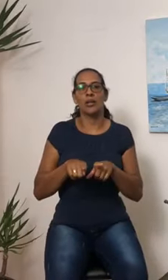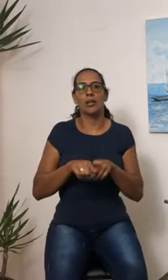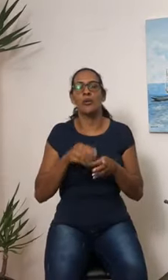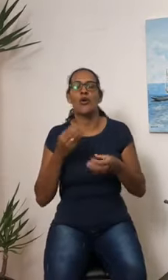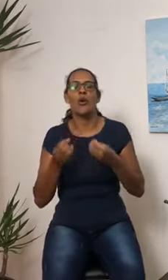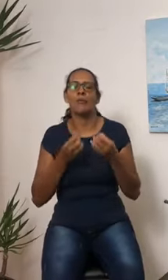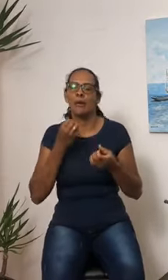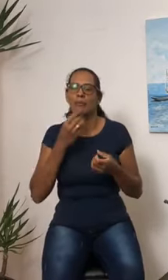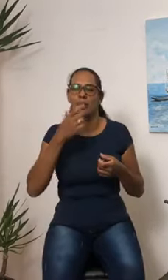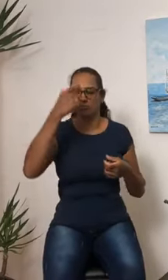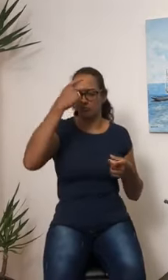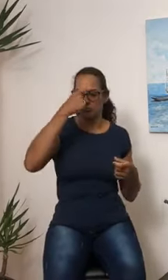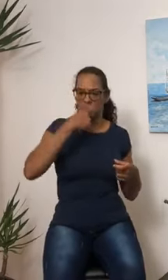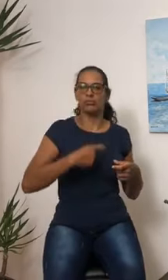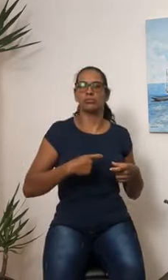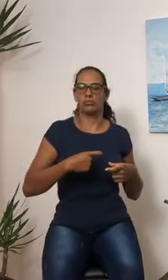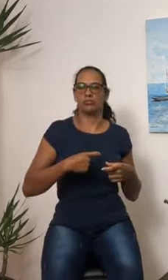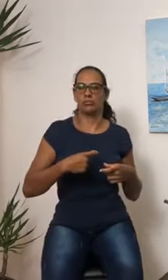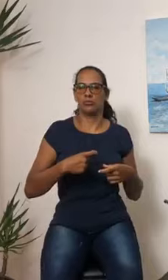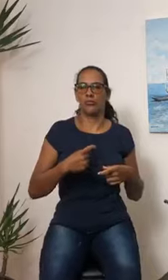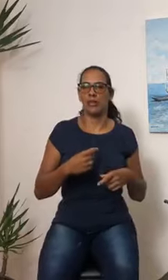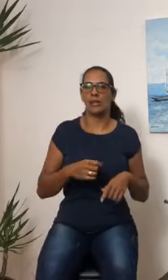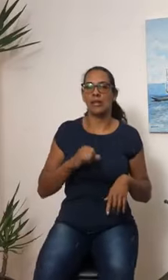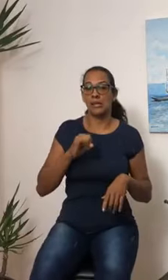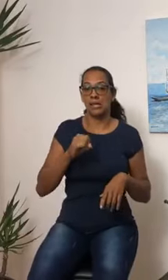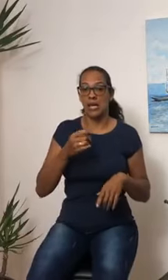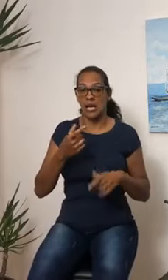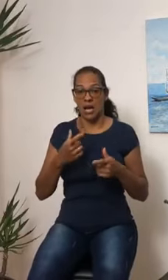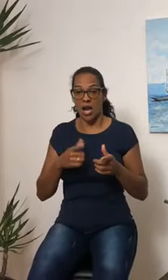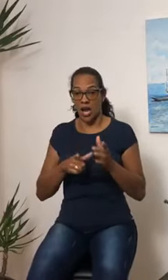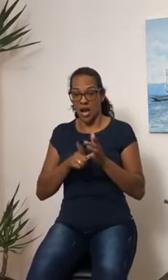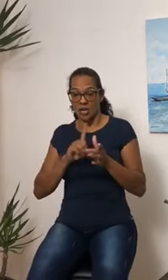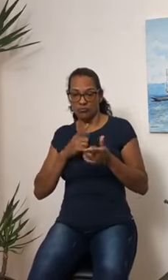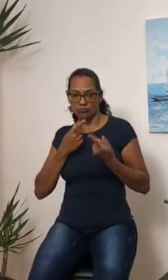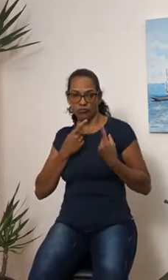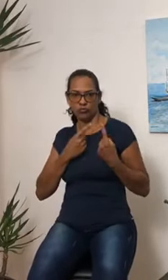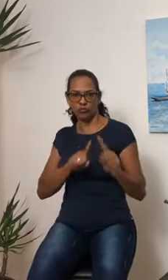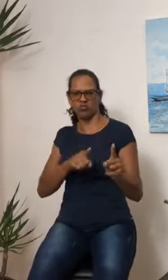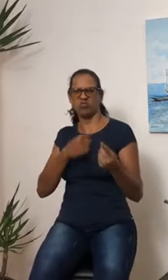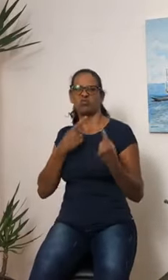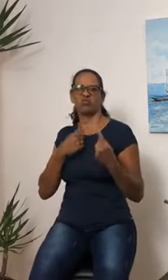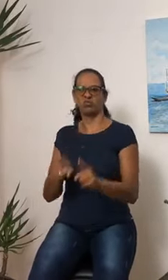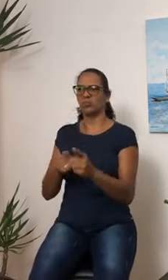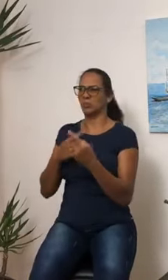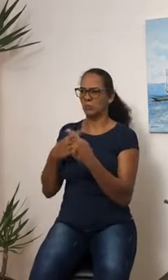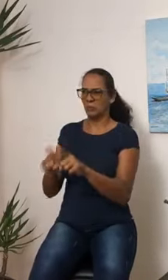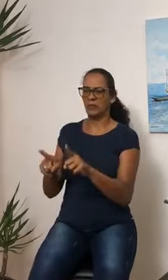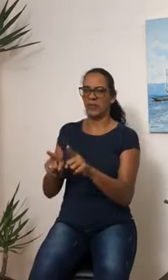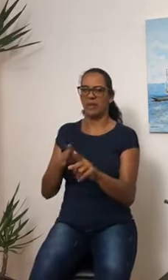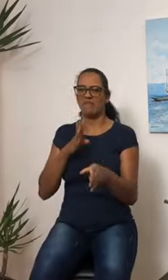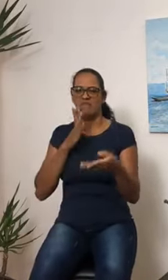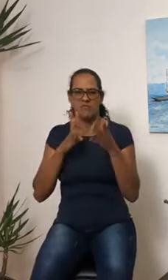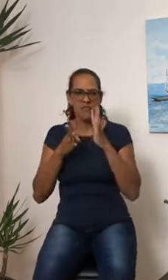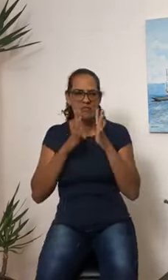Então, antes de criticar, antes de querer ser, sabe, corajoso nas redes sociais, pensa bem no